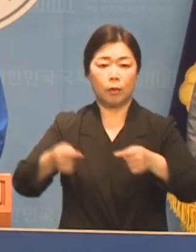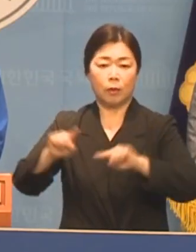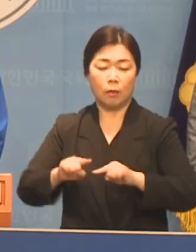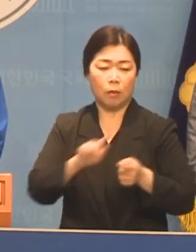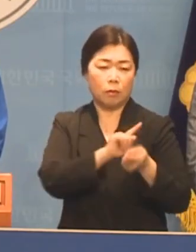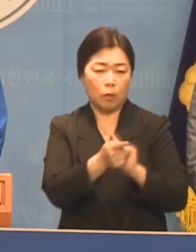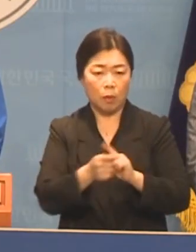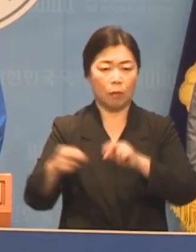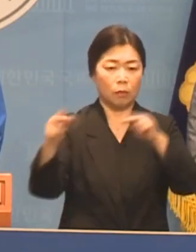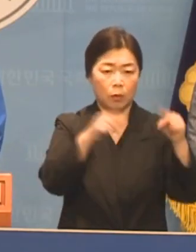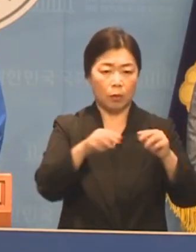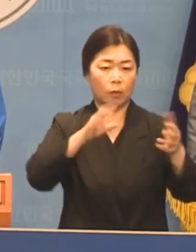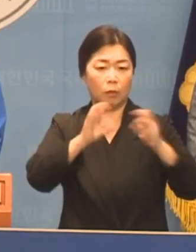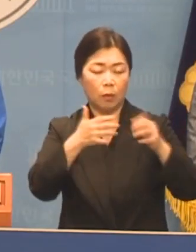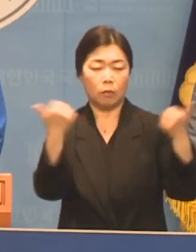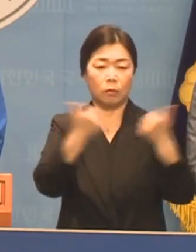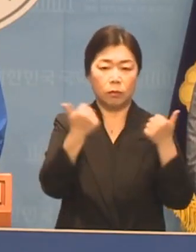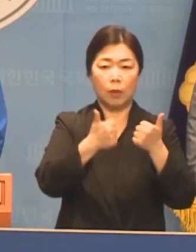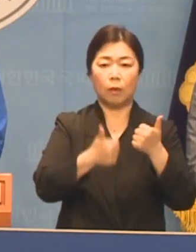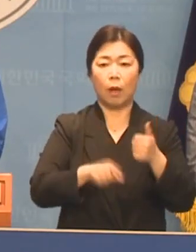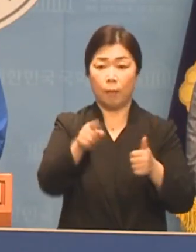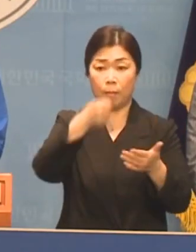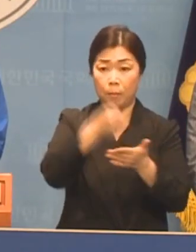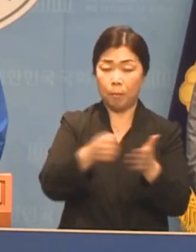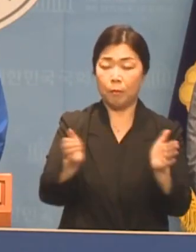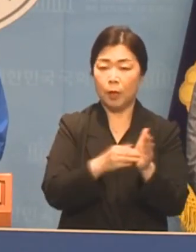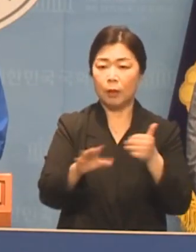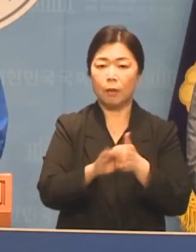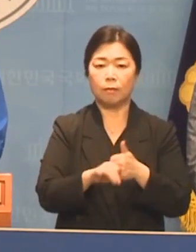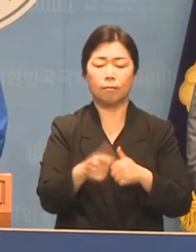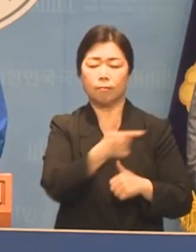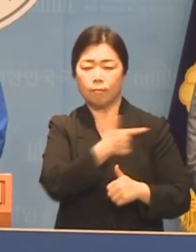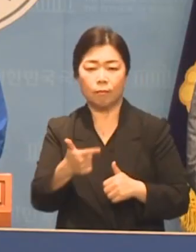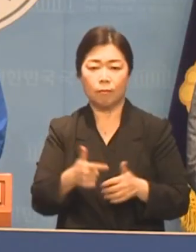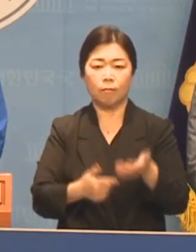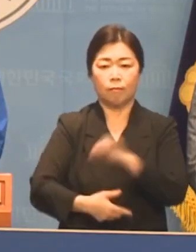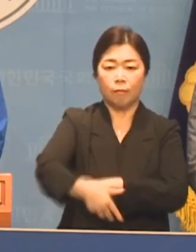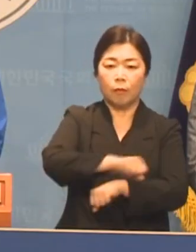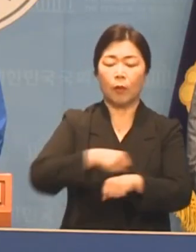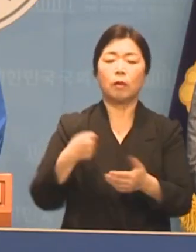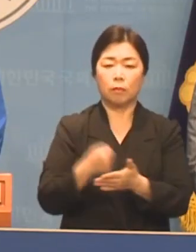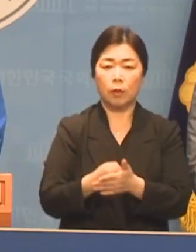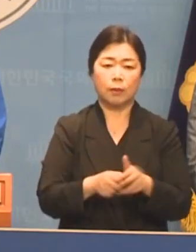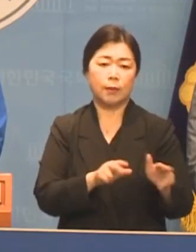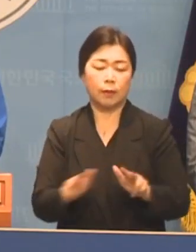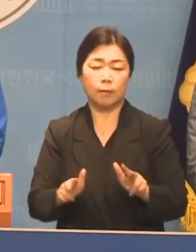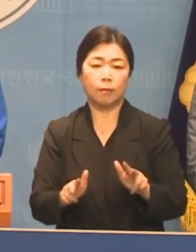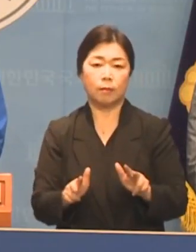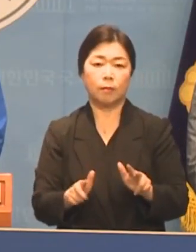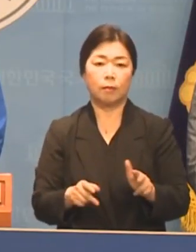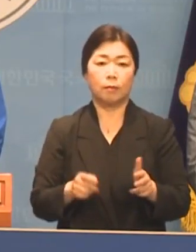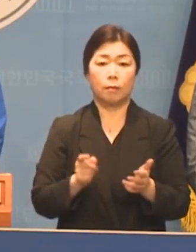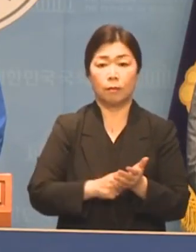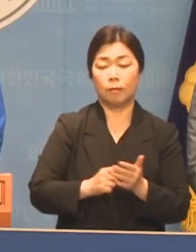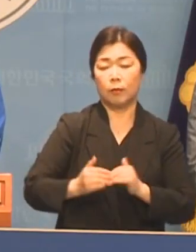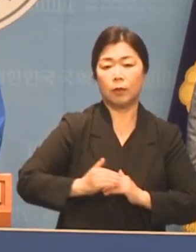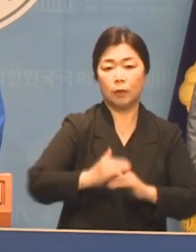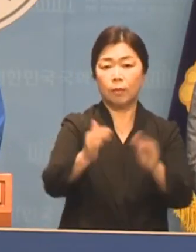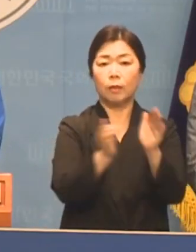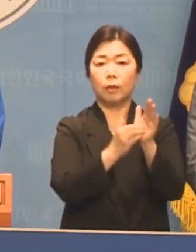없이 토론하고 일단 결정되면 매우 과감하고 또 신속하게